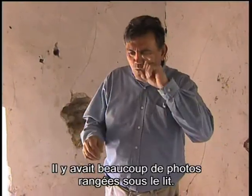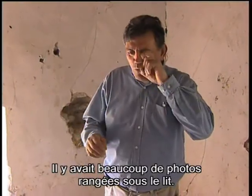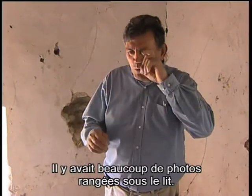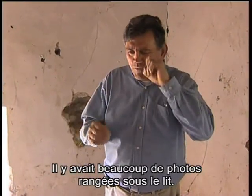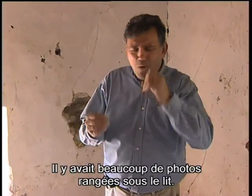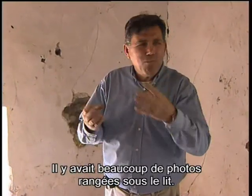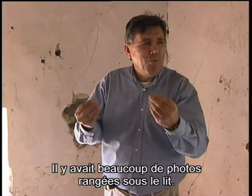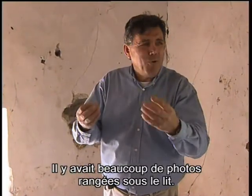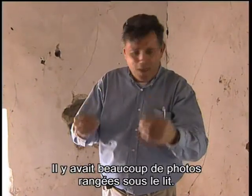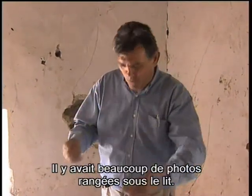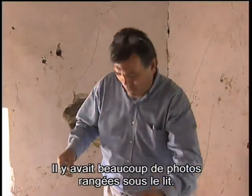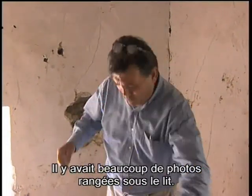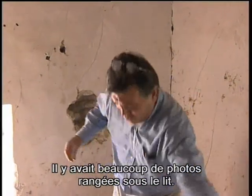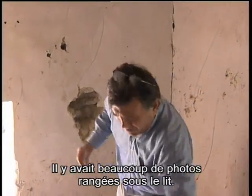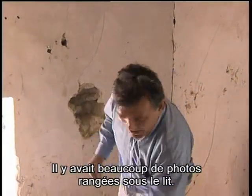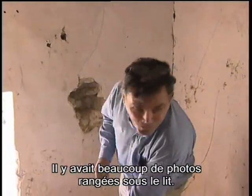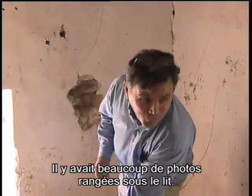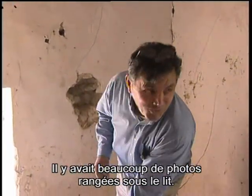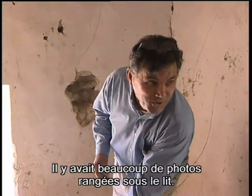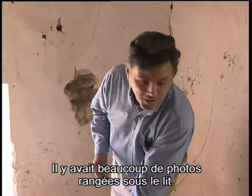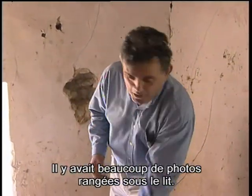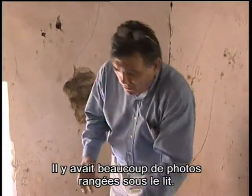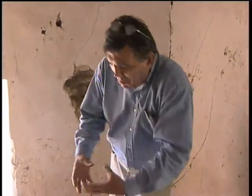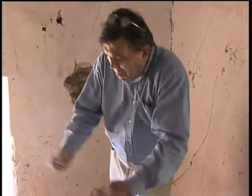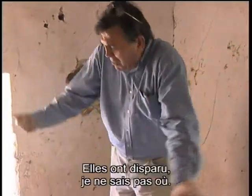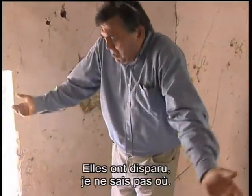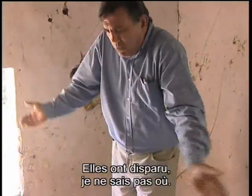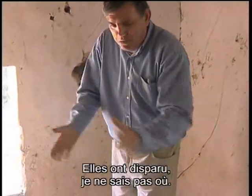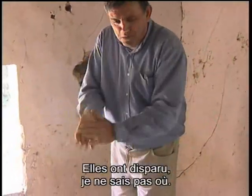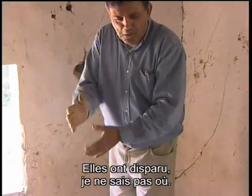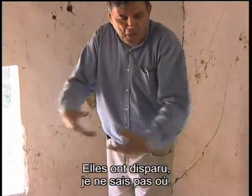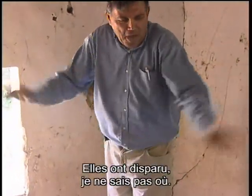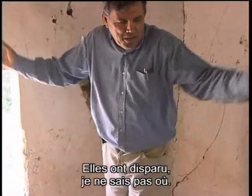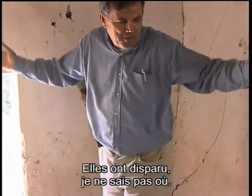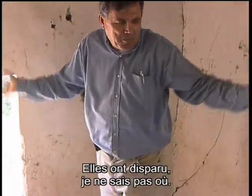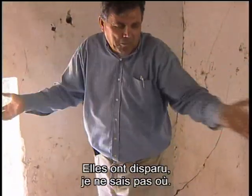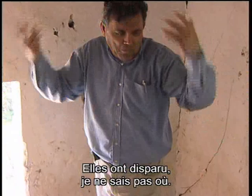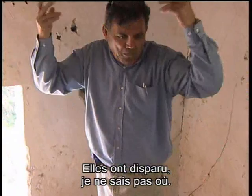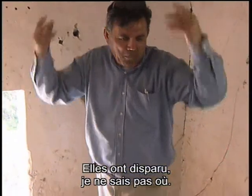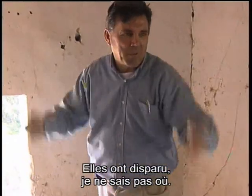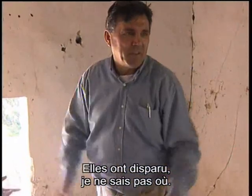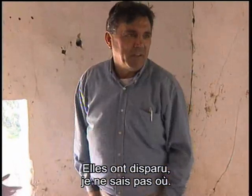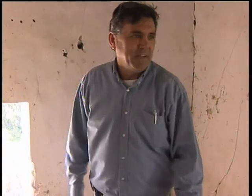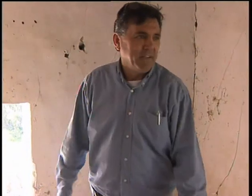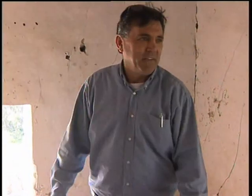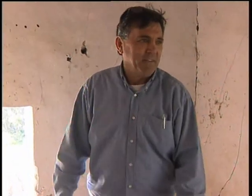Il y avait des photos, beaucoup de photos. Elles étaient rangées sous le lit. Elles ont disparu, je ne sais pas où.